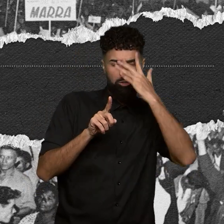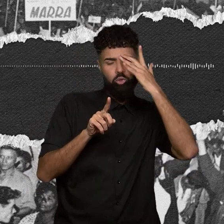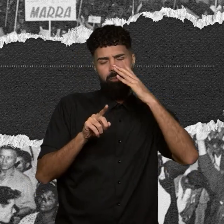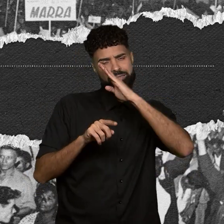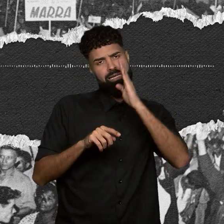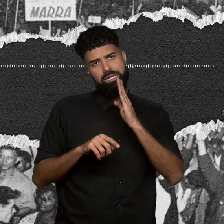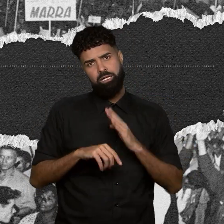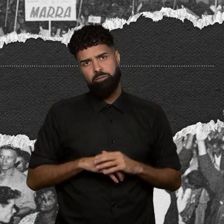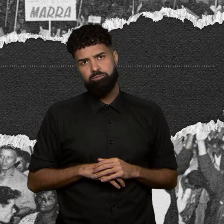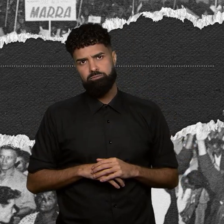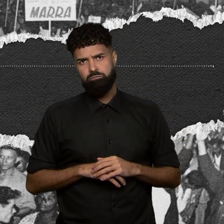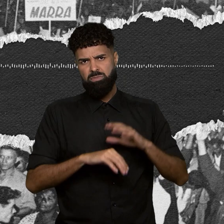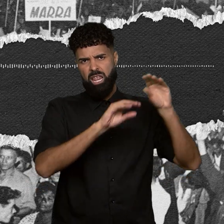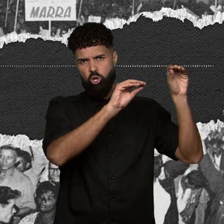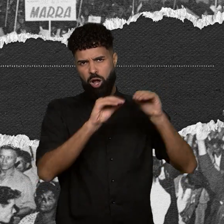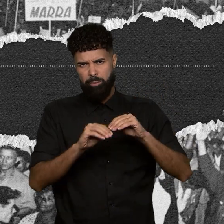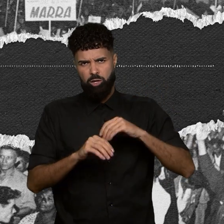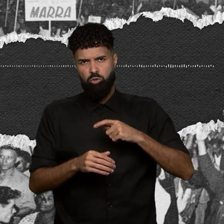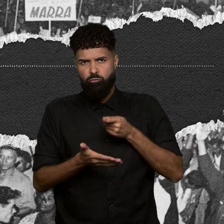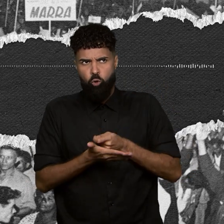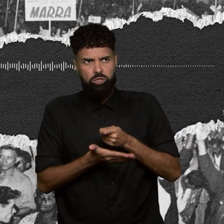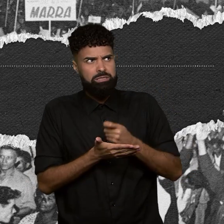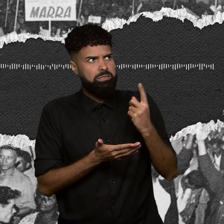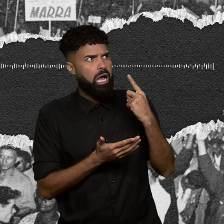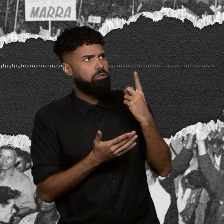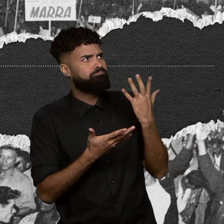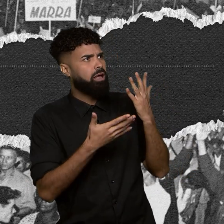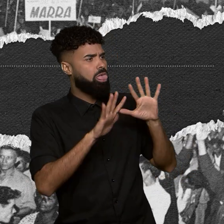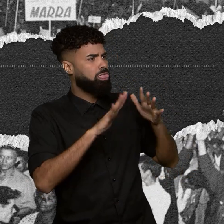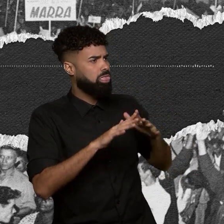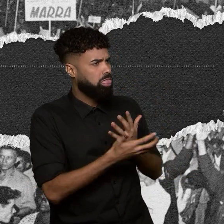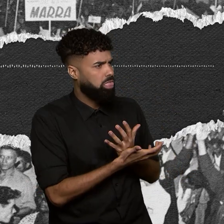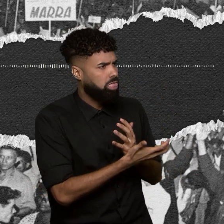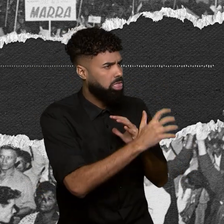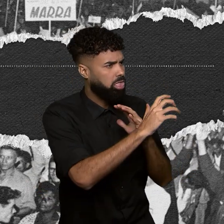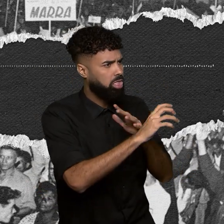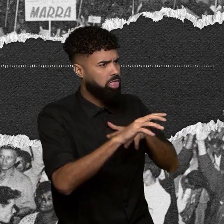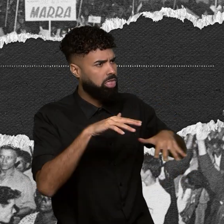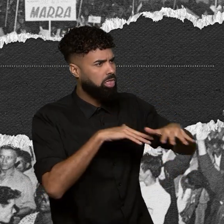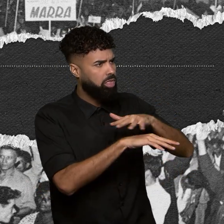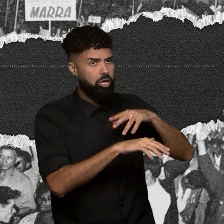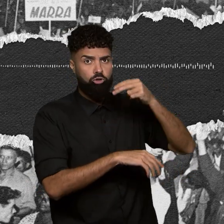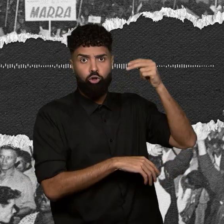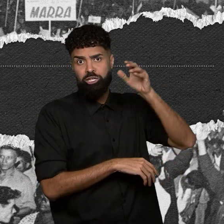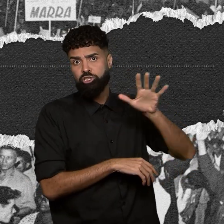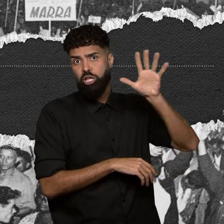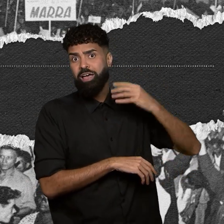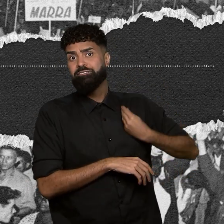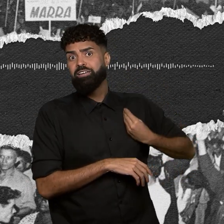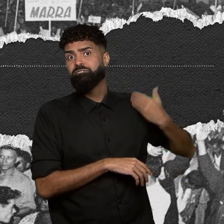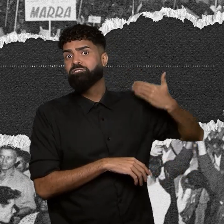forçado pelas condições precárias em que o nordestino viveu sempre,